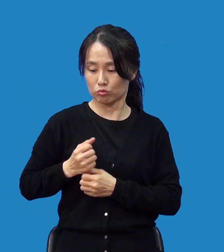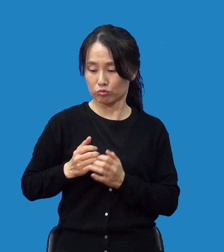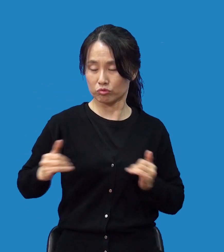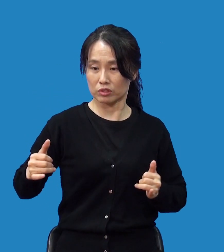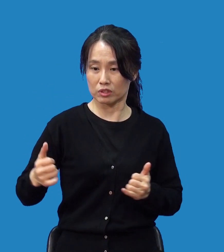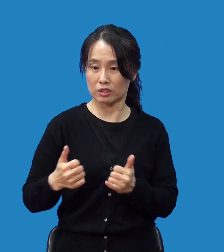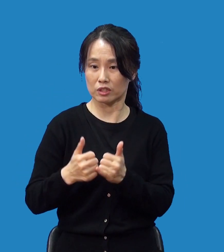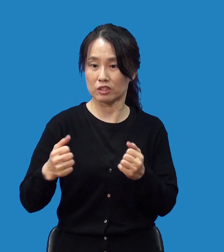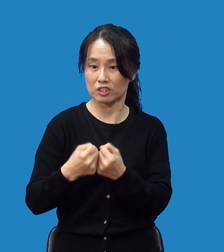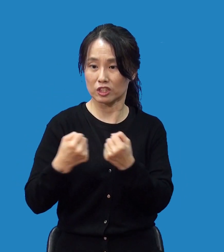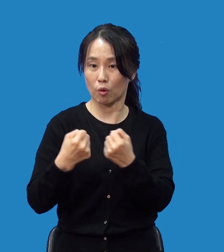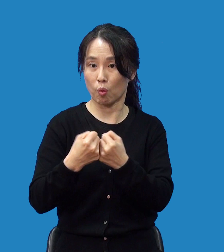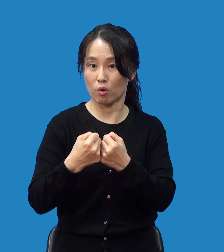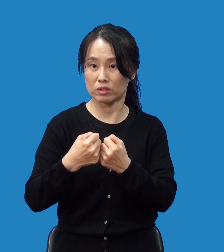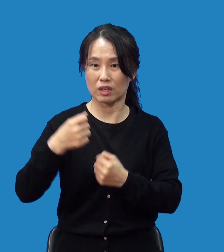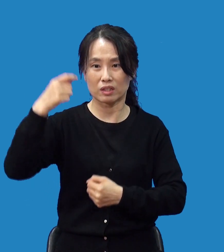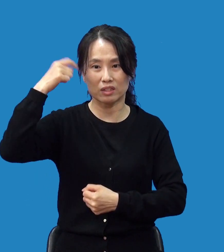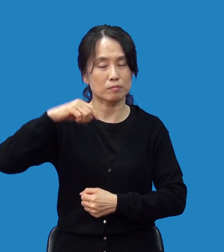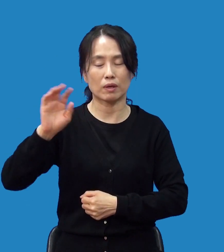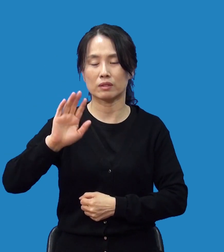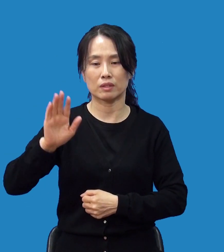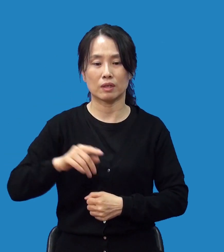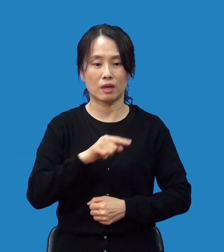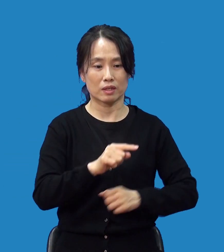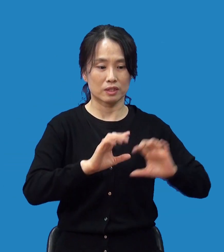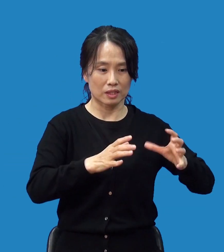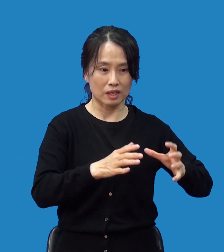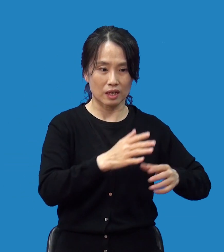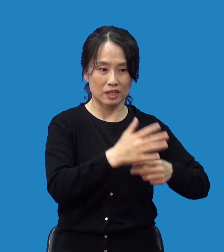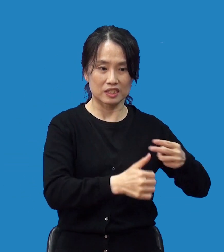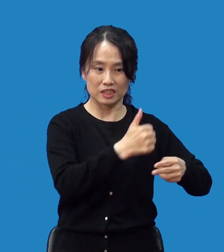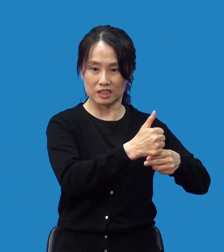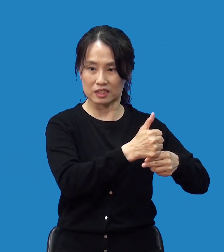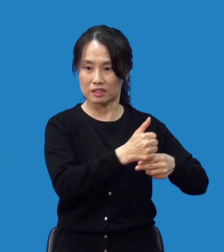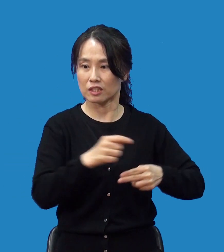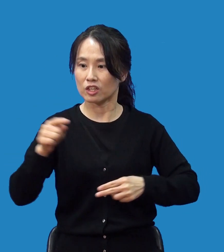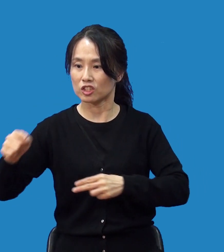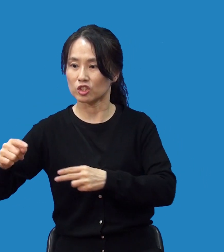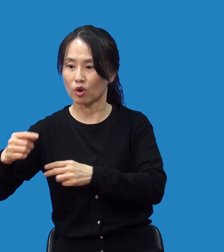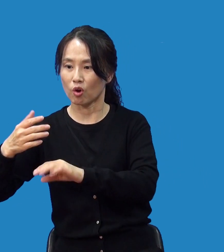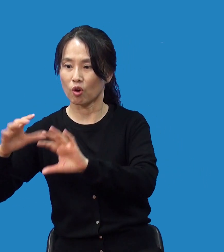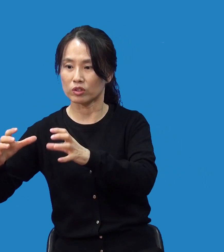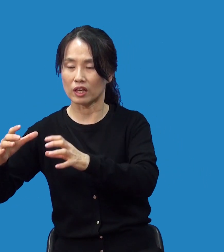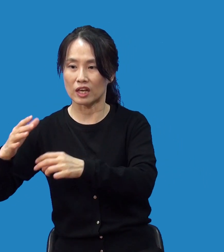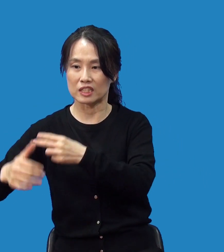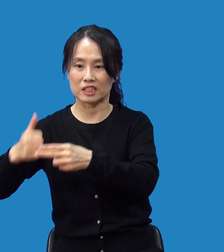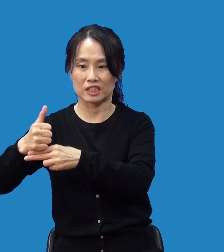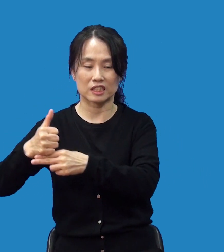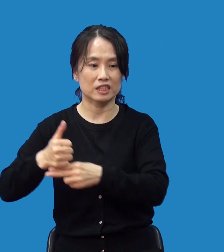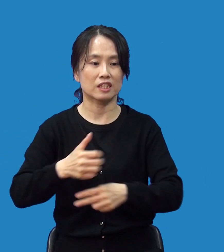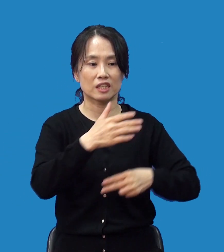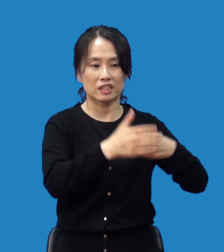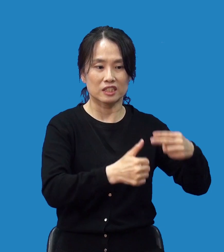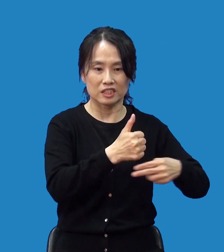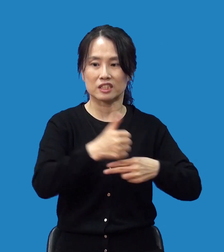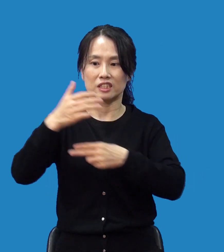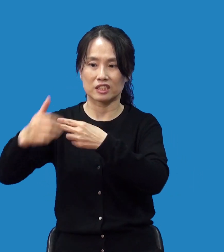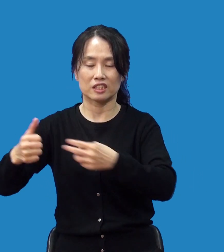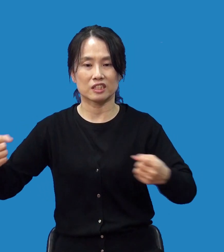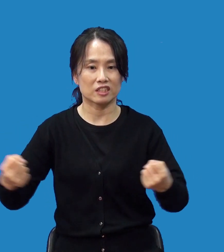이런 개념이 아니죠. 그 나라 신과 또 침략한 나라의 신과 신의